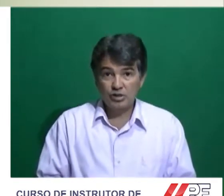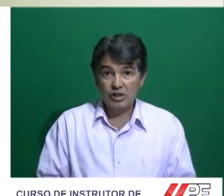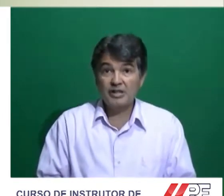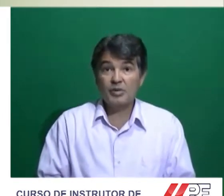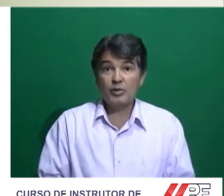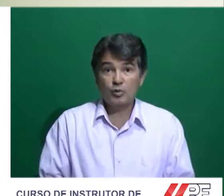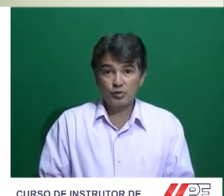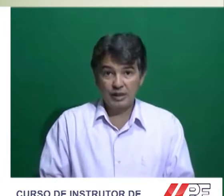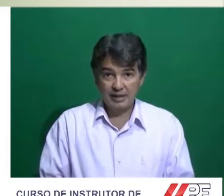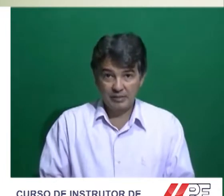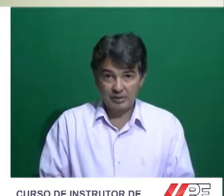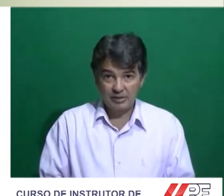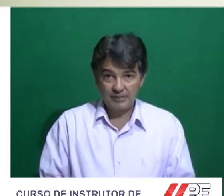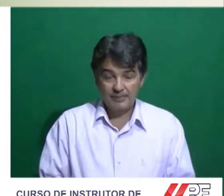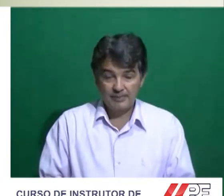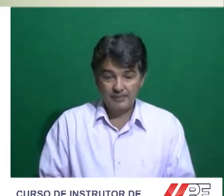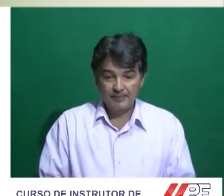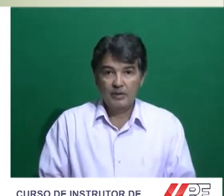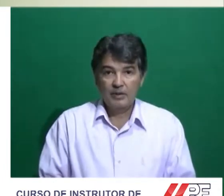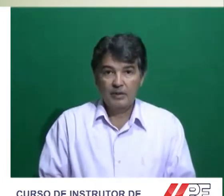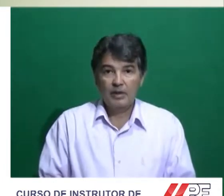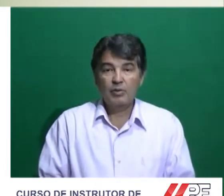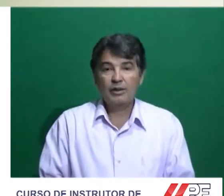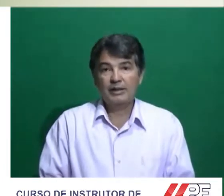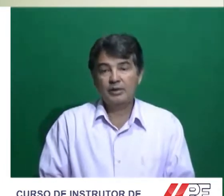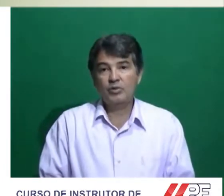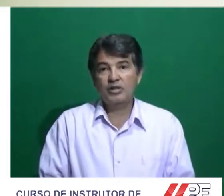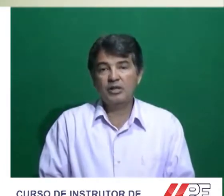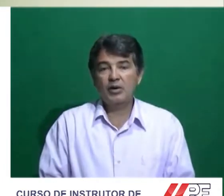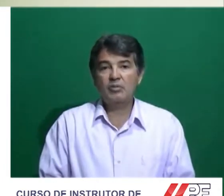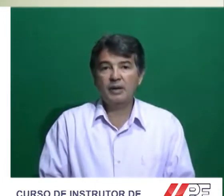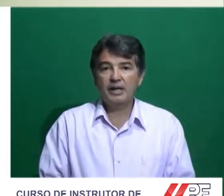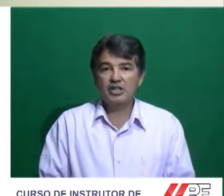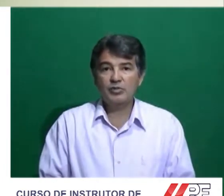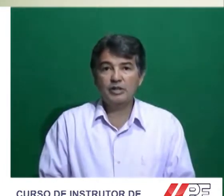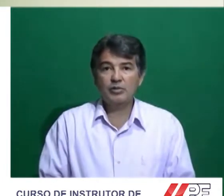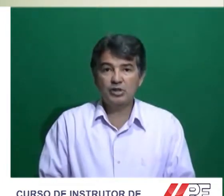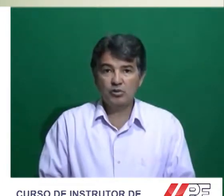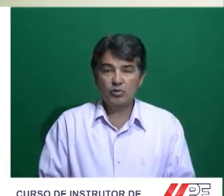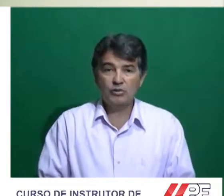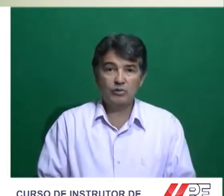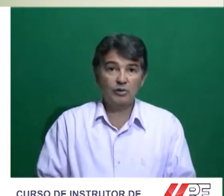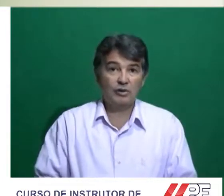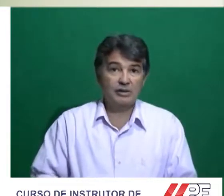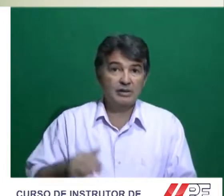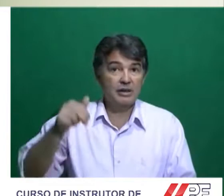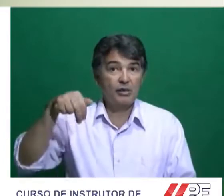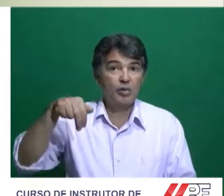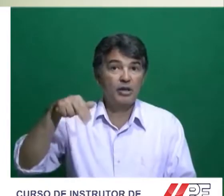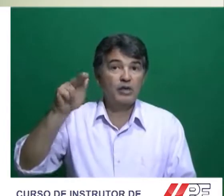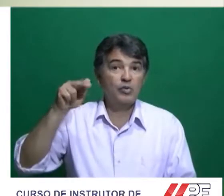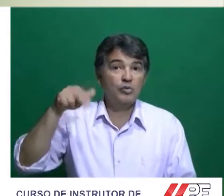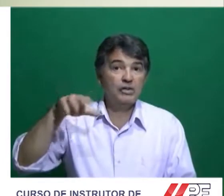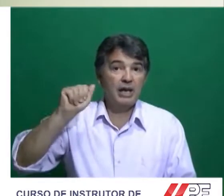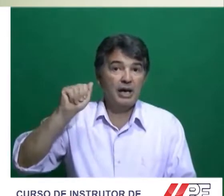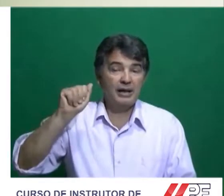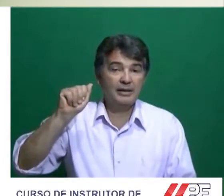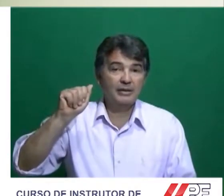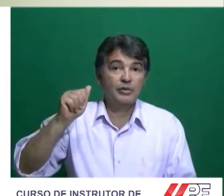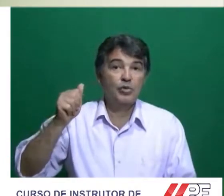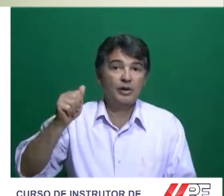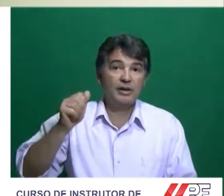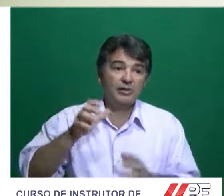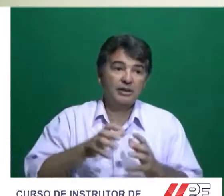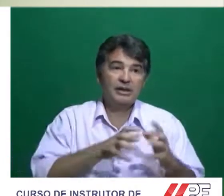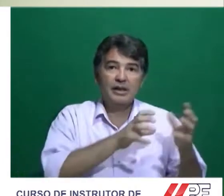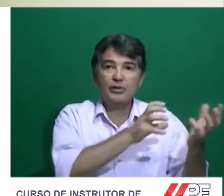datilologia, que são recursos da Libras. E uma categoria que é o empréstimo linguístico, quando coloca-se o N1CA,